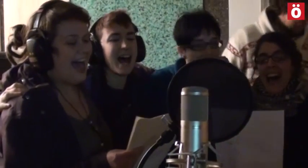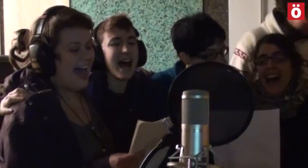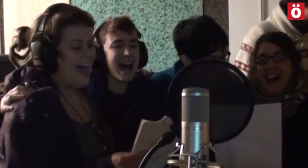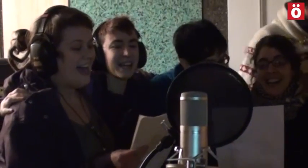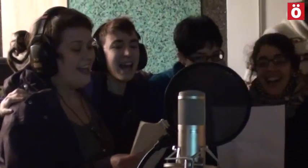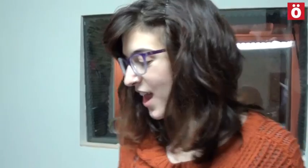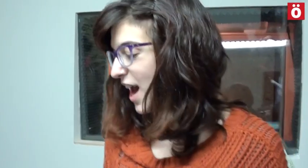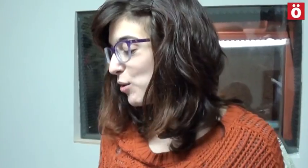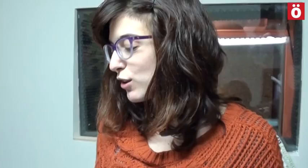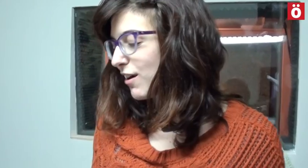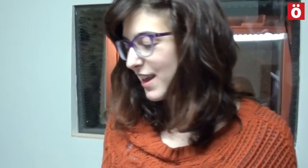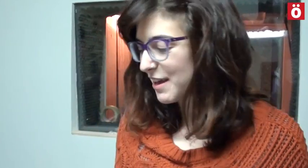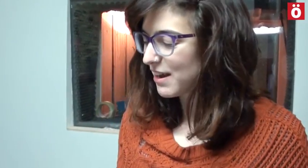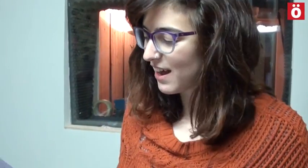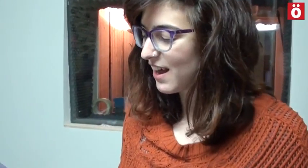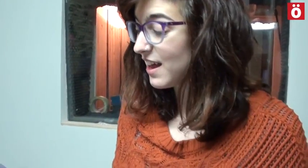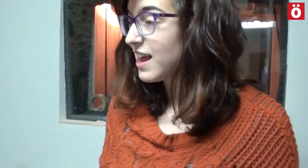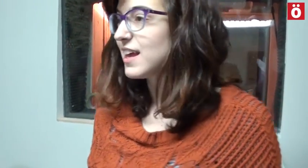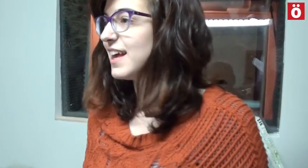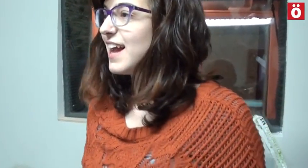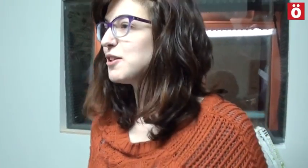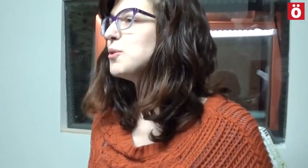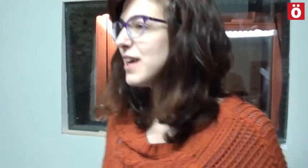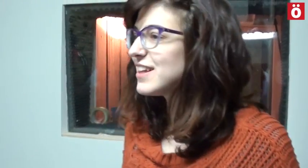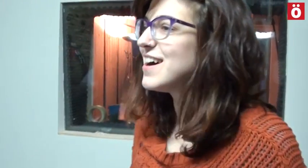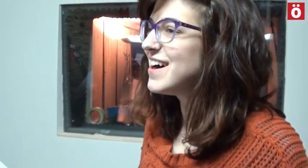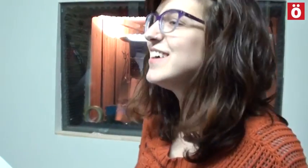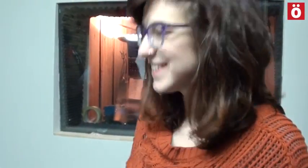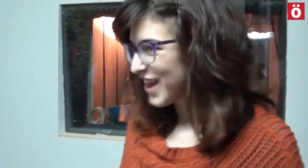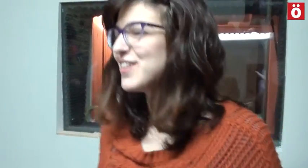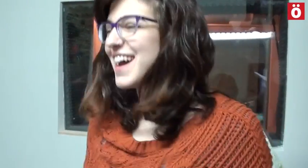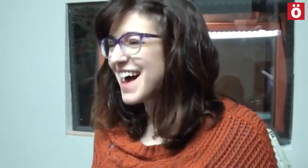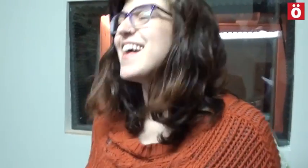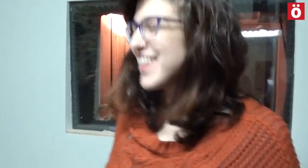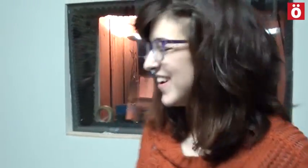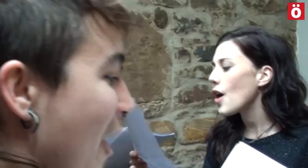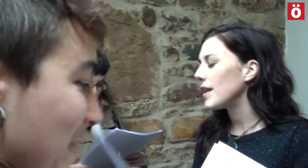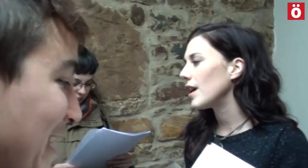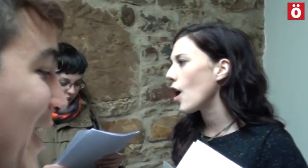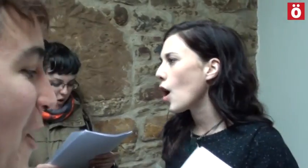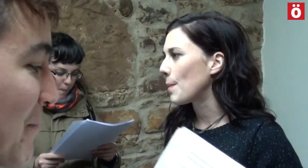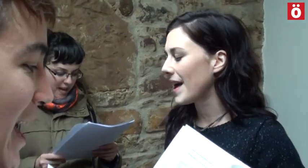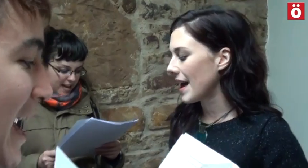Aborto libre, hirra zuhiko, huela del Código Penal